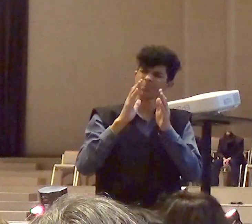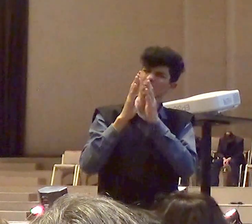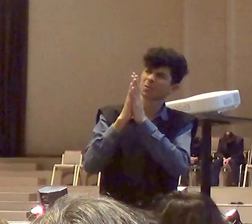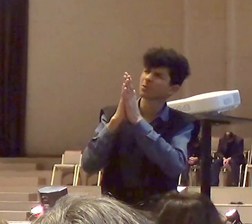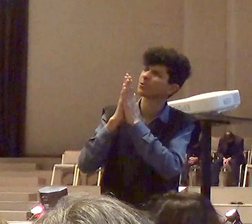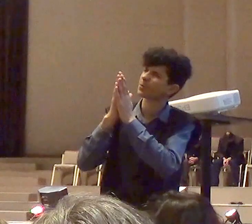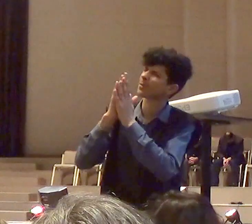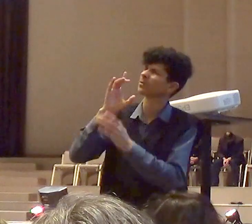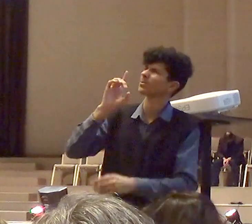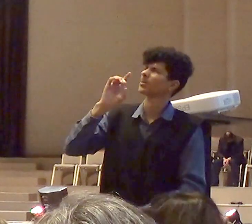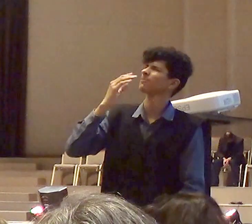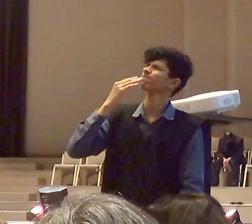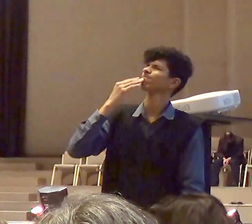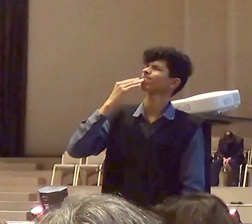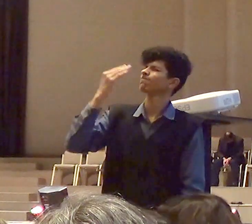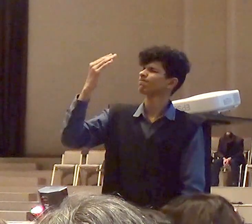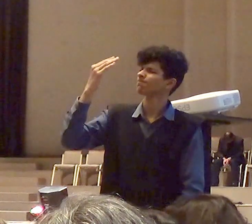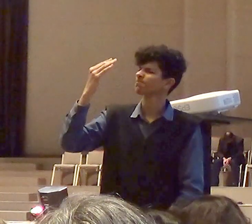agora